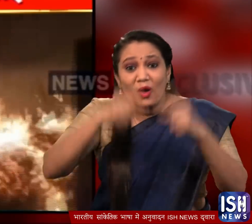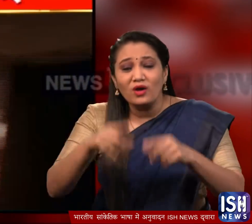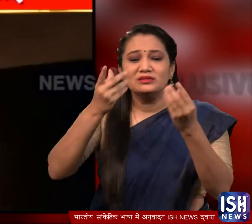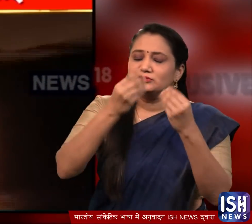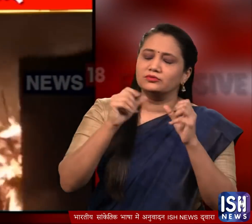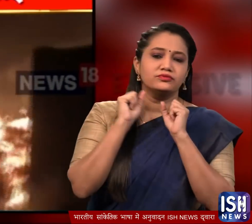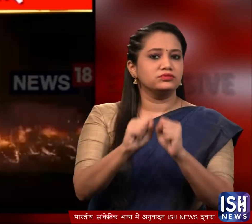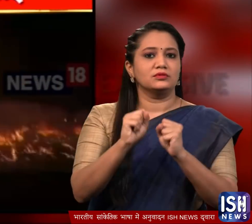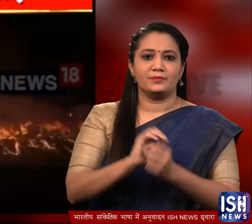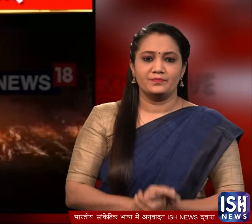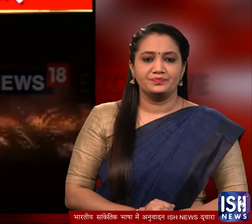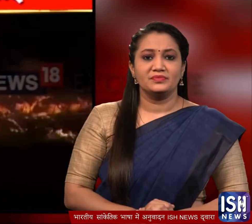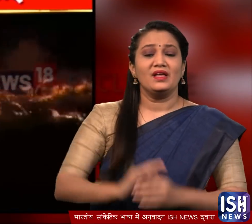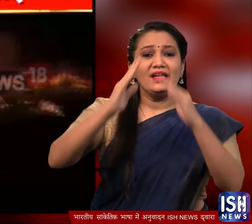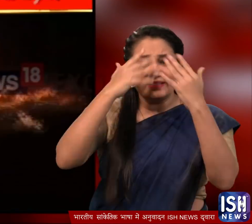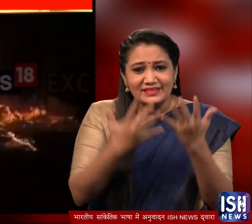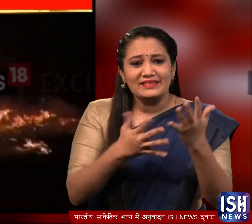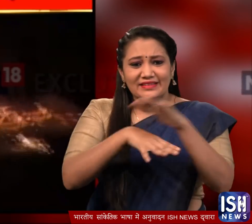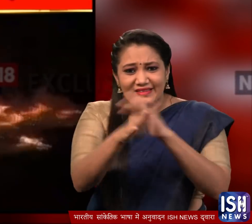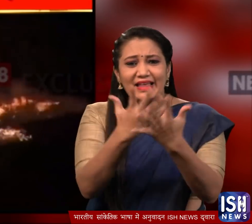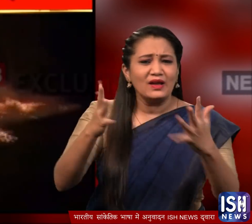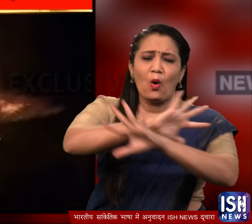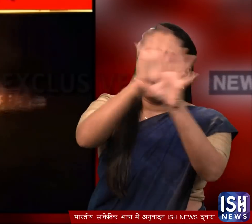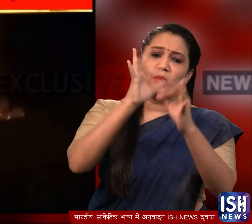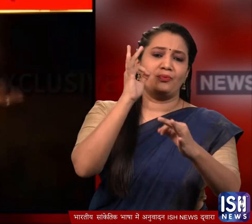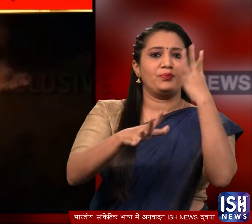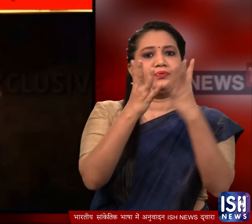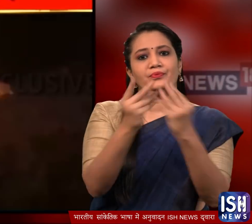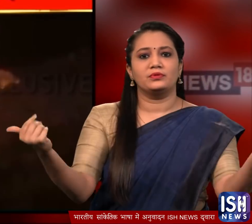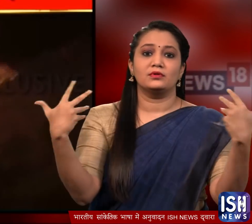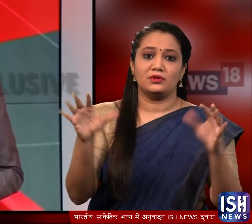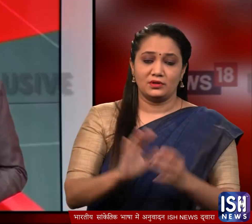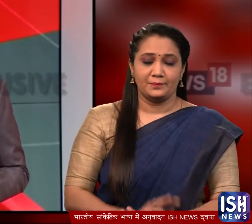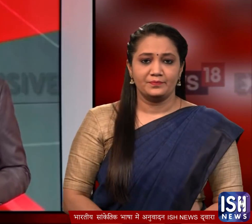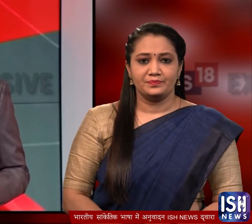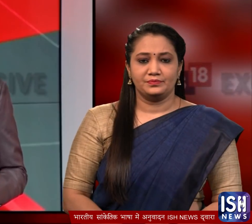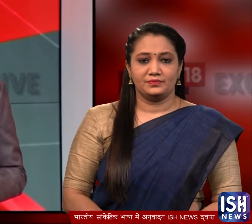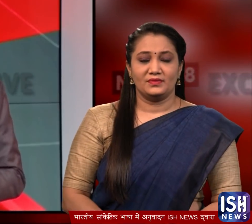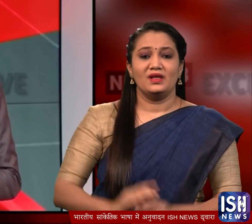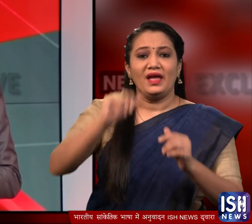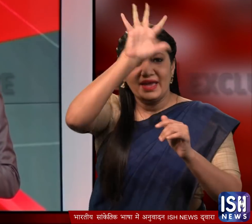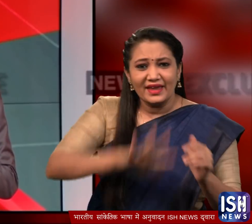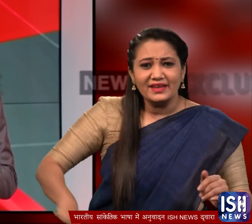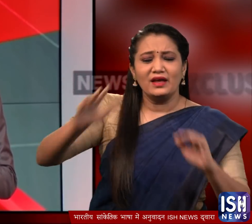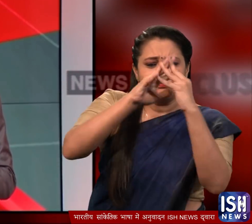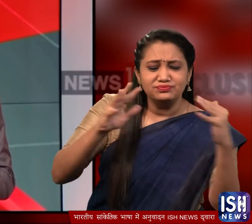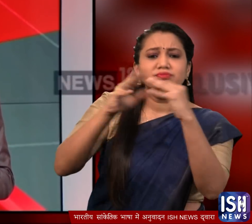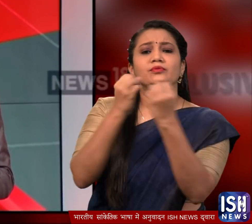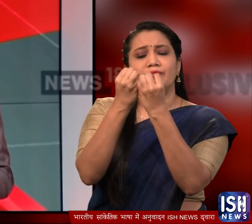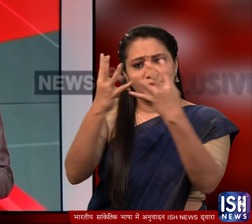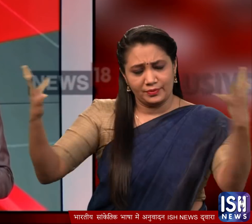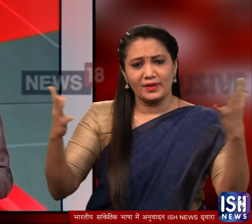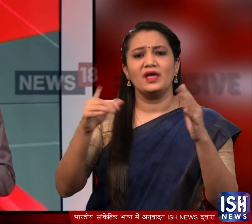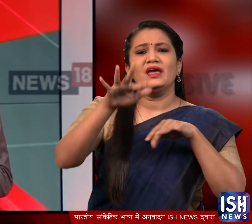नुकसान की भरपाई आसान नहीं, क्योंकि इन मकानों में मौजूद सारा सामान आग में सुहा हो गया। सौभाग्य की बात है कि देश में झुग्गी झोपड़ियों में